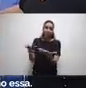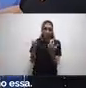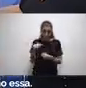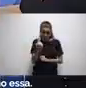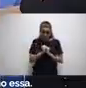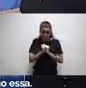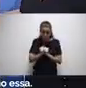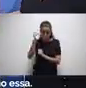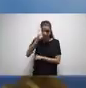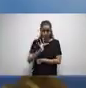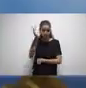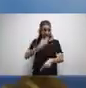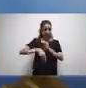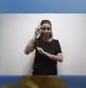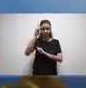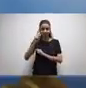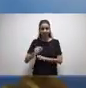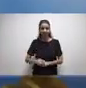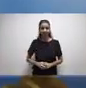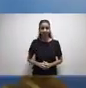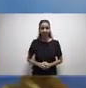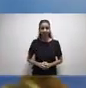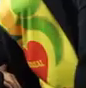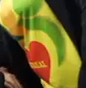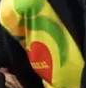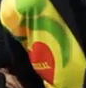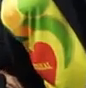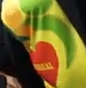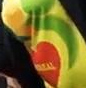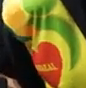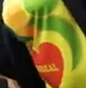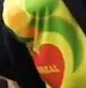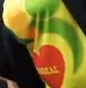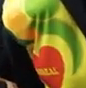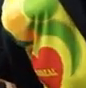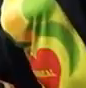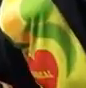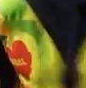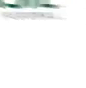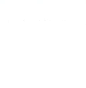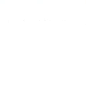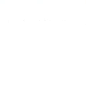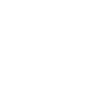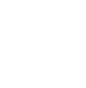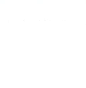emocionar numa cena como essa. Vamos juntos mudar o destino do Brasil. Música Música